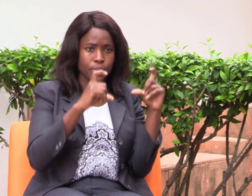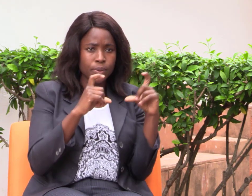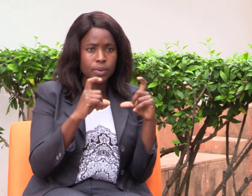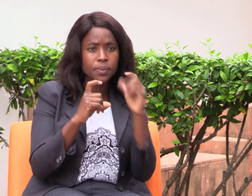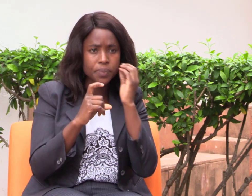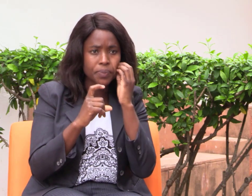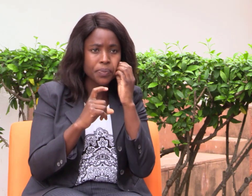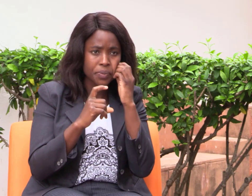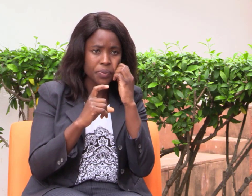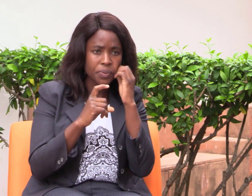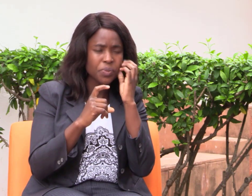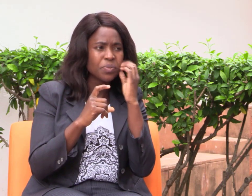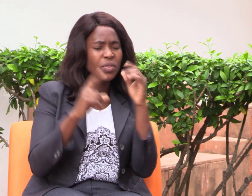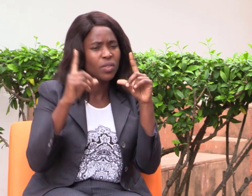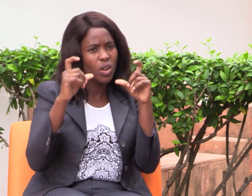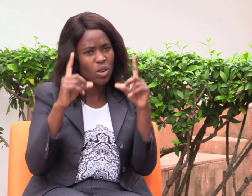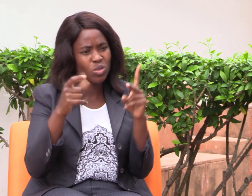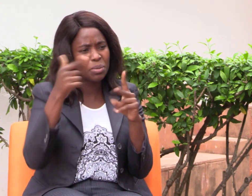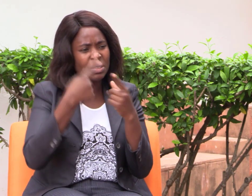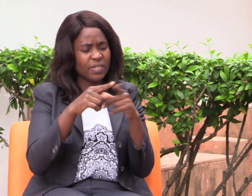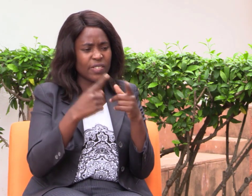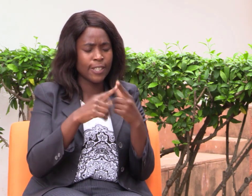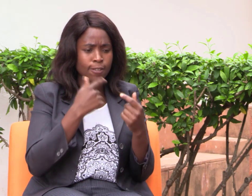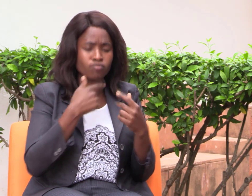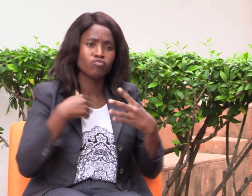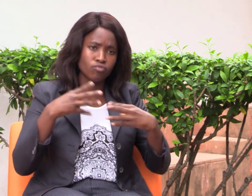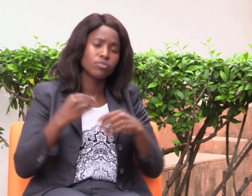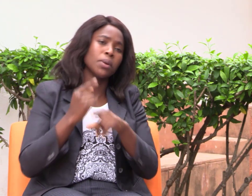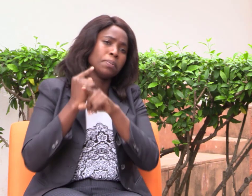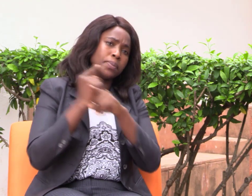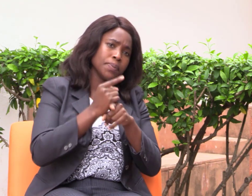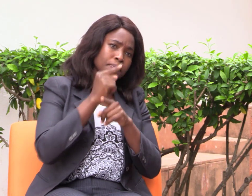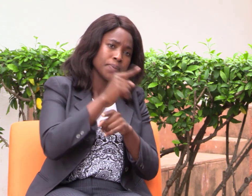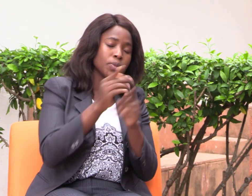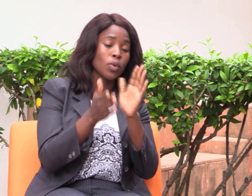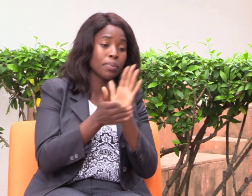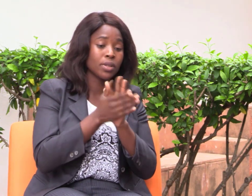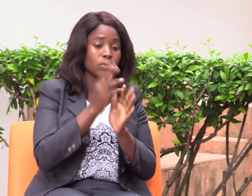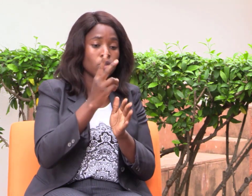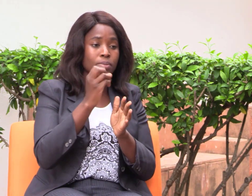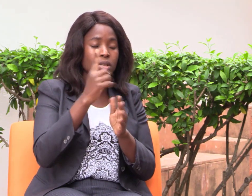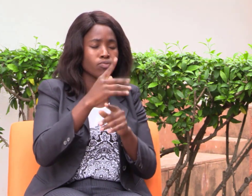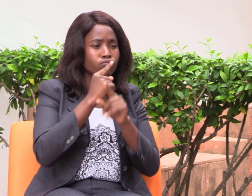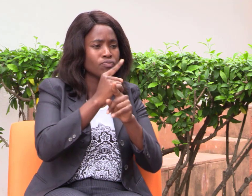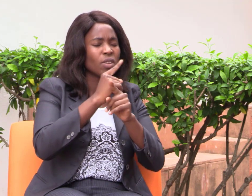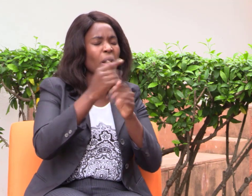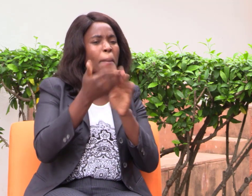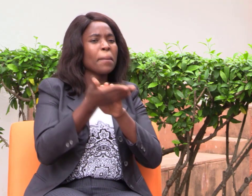decorrer uma formação com fotografias, mais para a área de